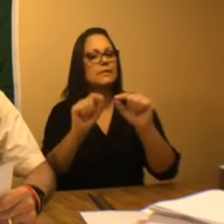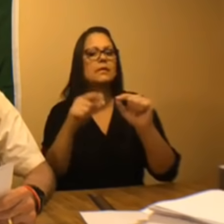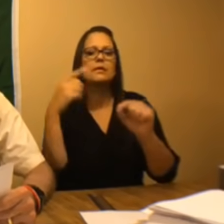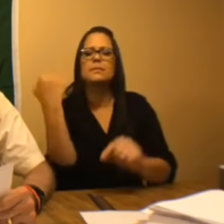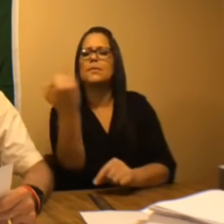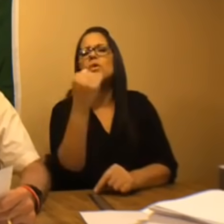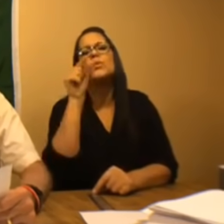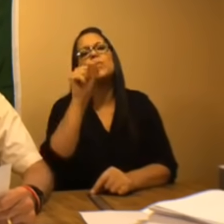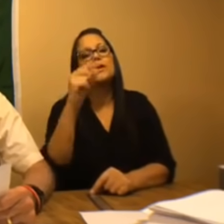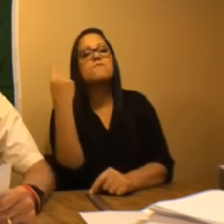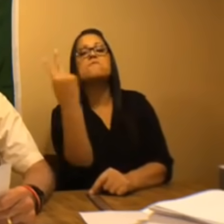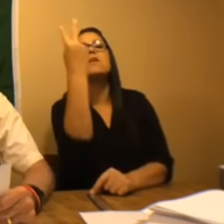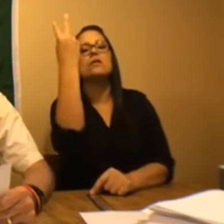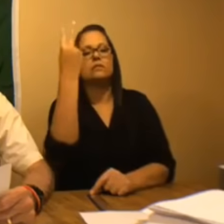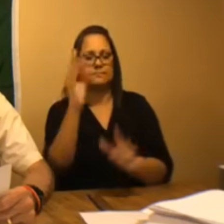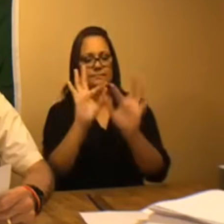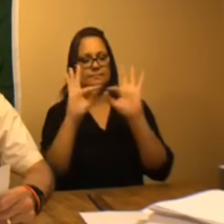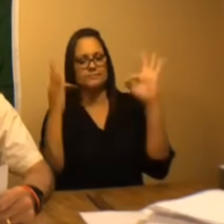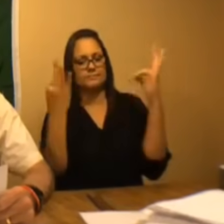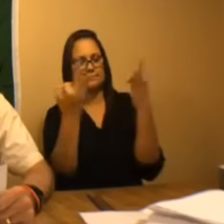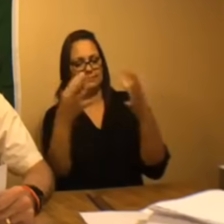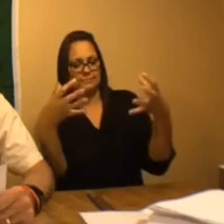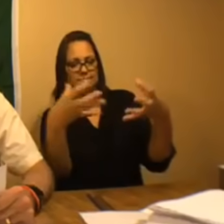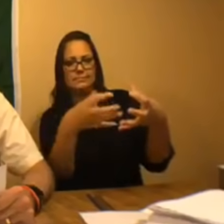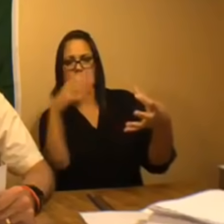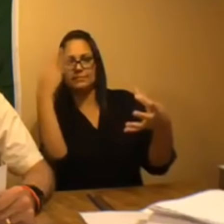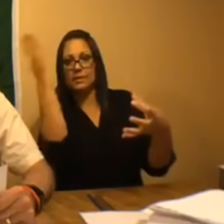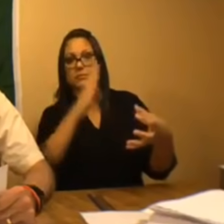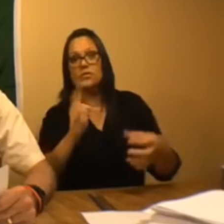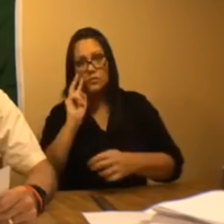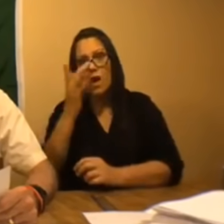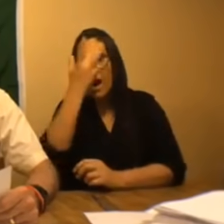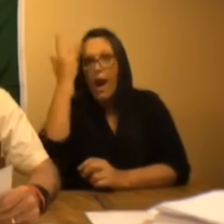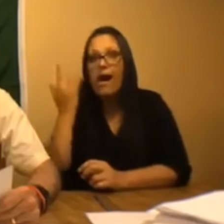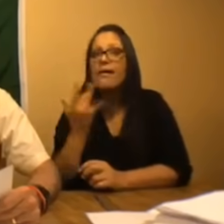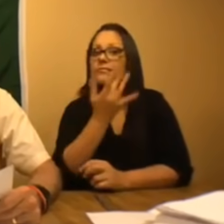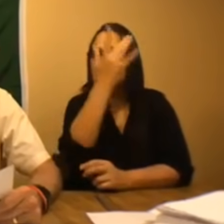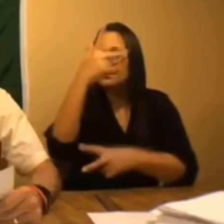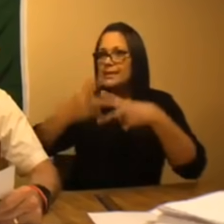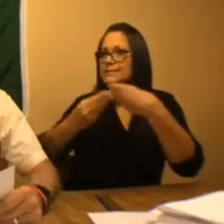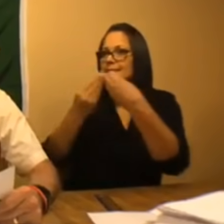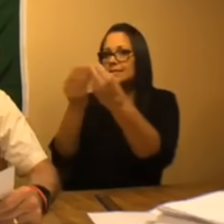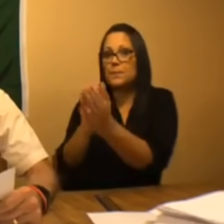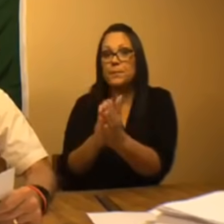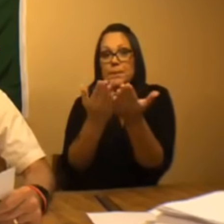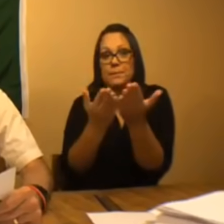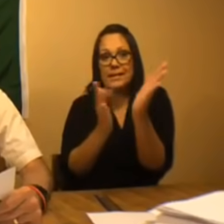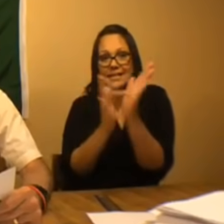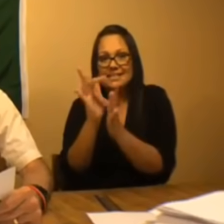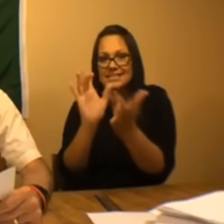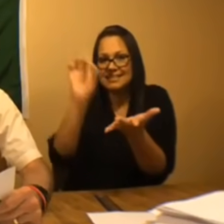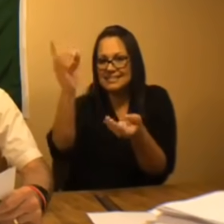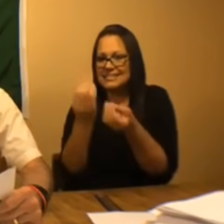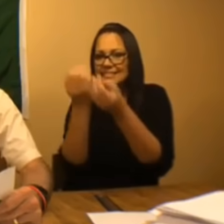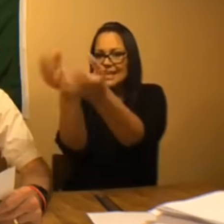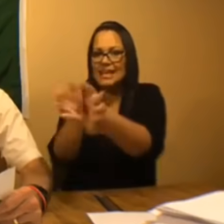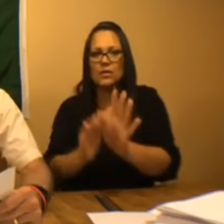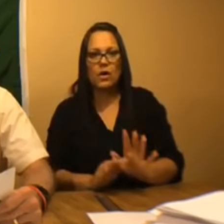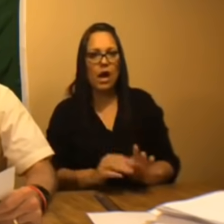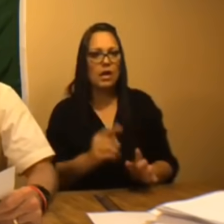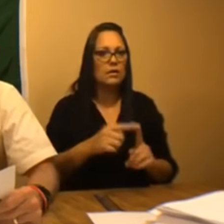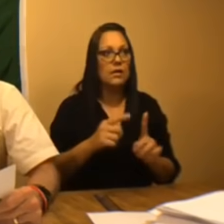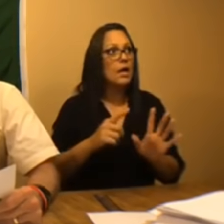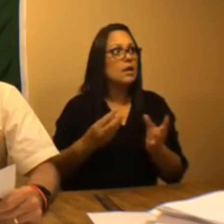da família no Brasil. Você vê, o Haddad recebe uma Bíblia e joga no lixo. Daí ele diz que ora passou para a sua